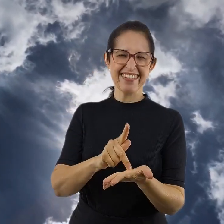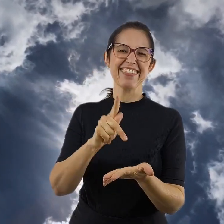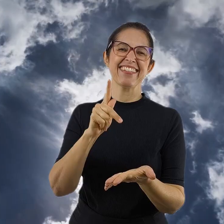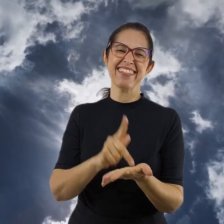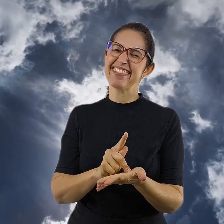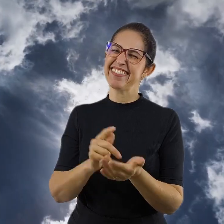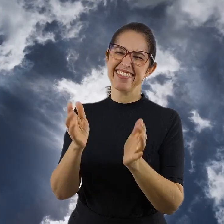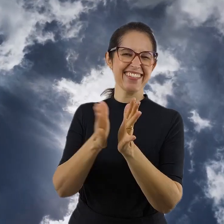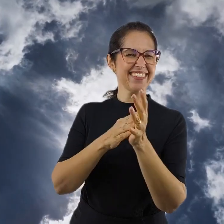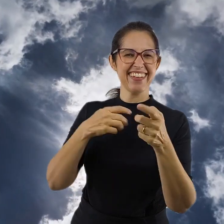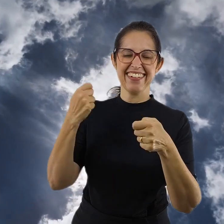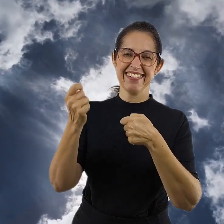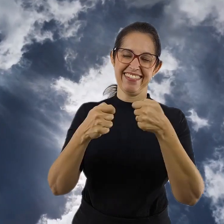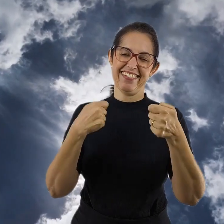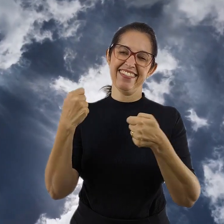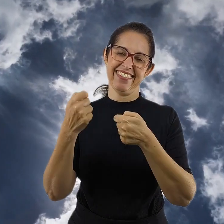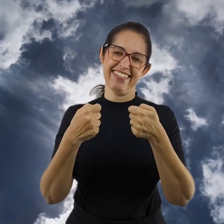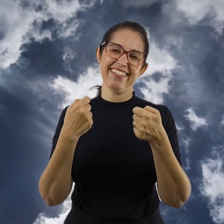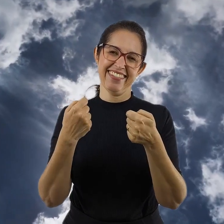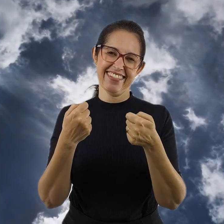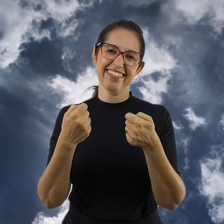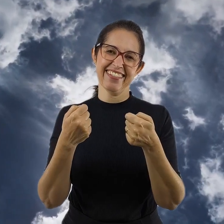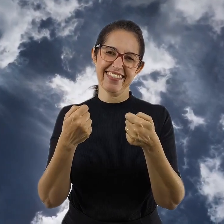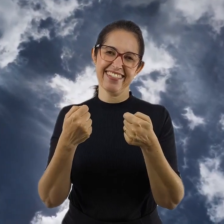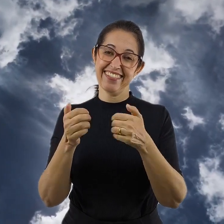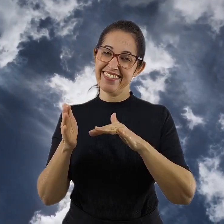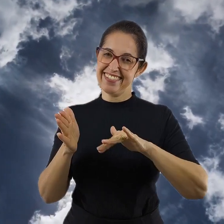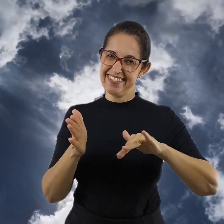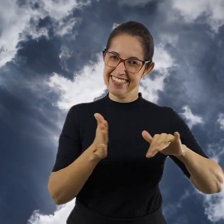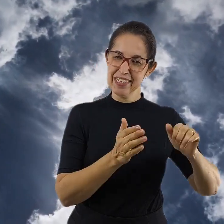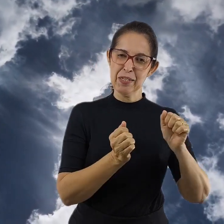salvo. Louvado seja o nome do Senhor.